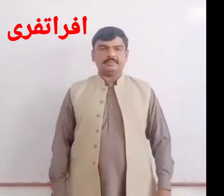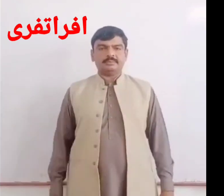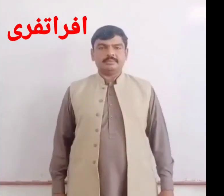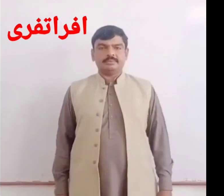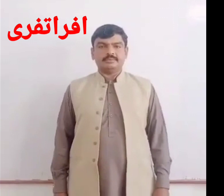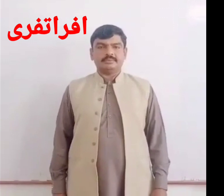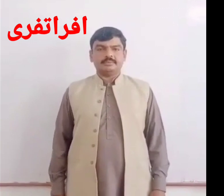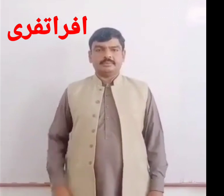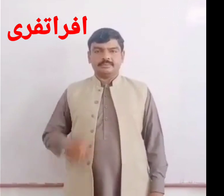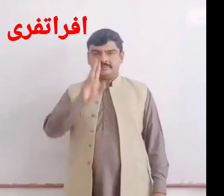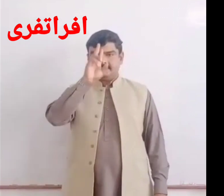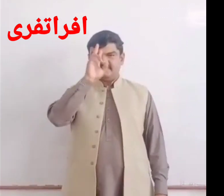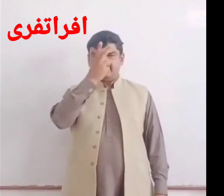अफरा तफरी,